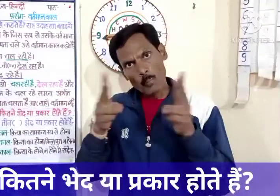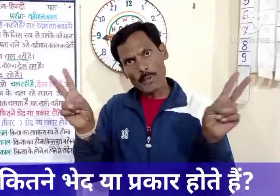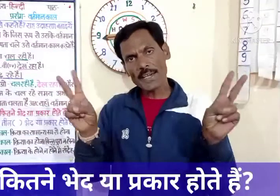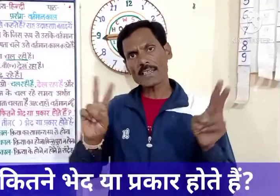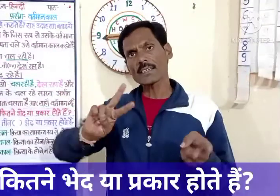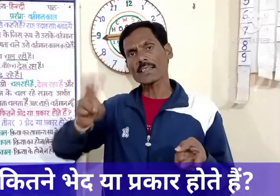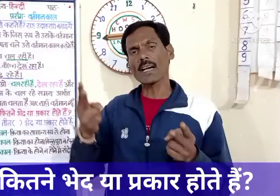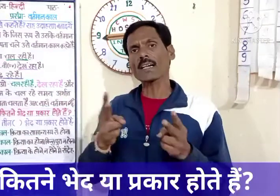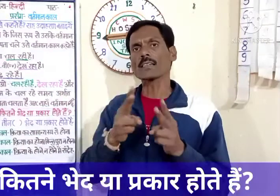भेद या